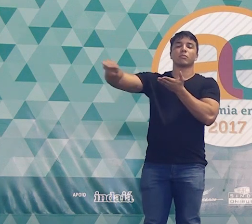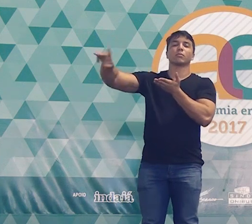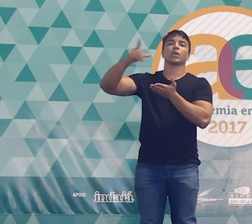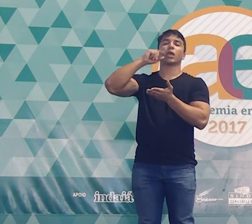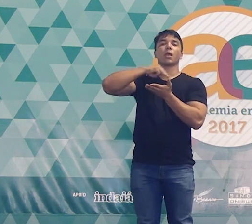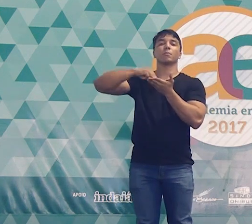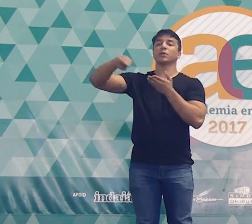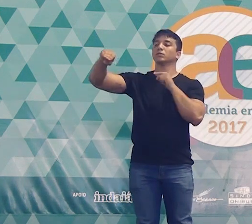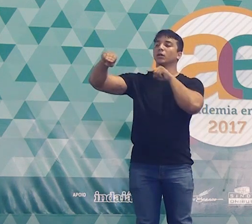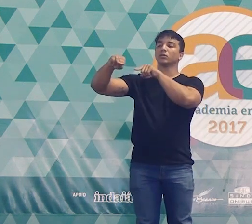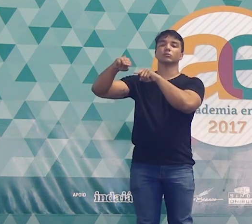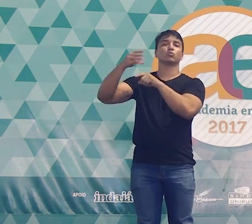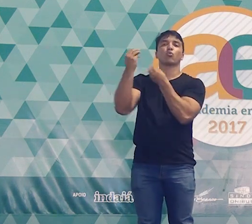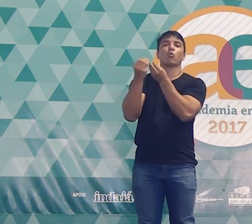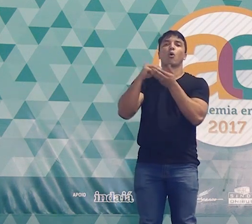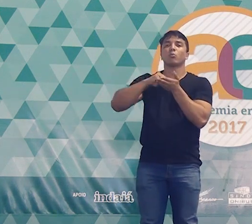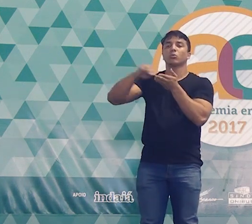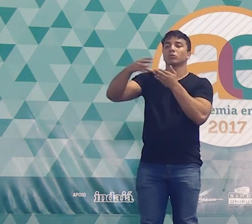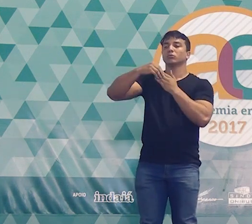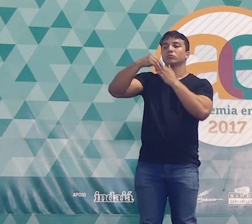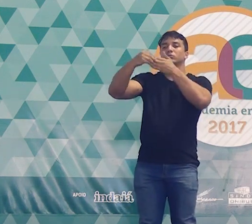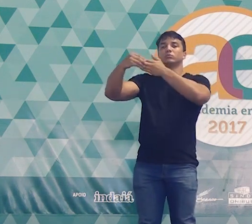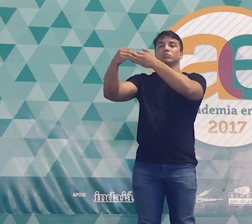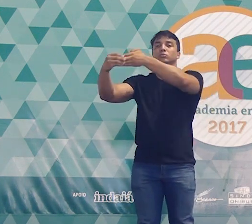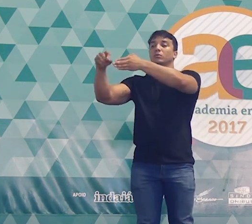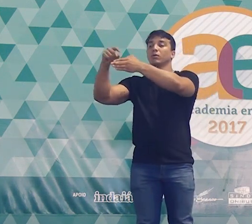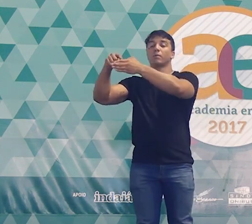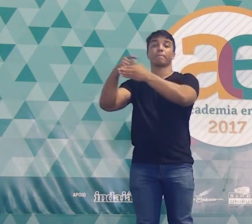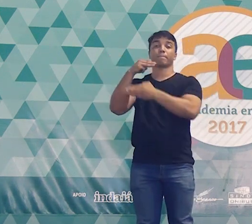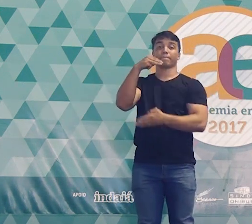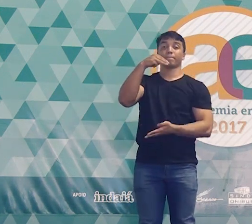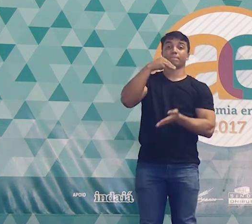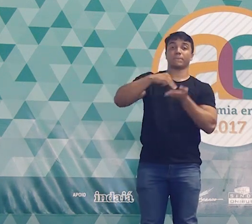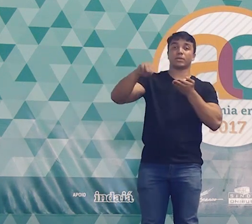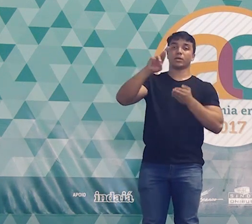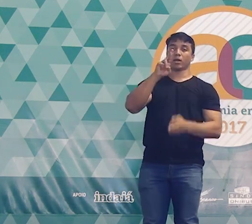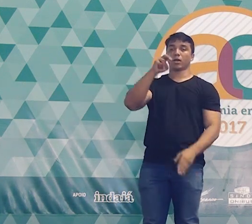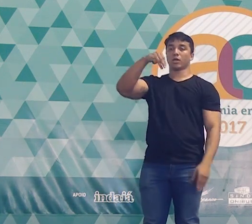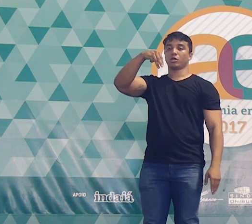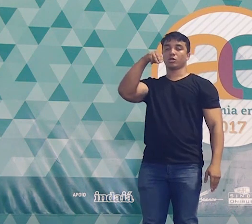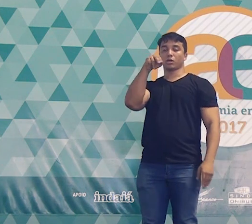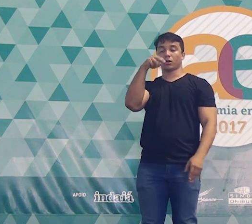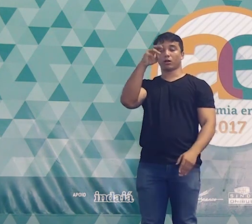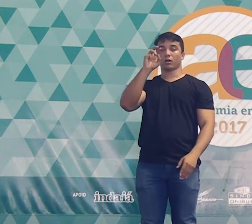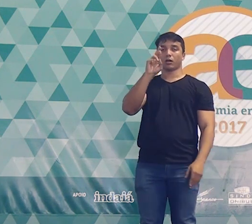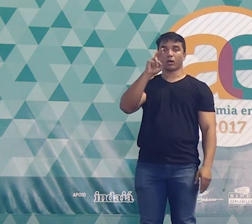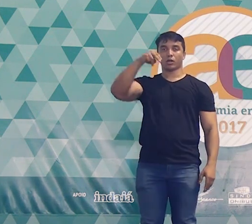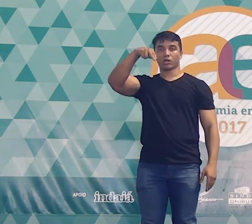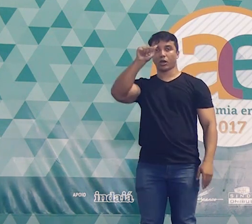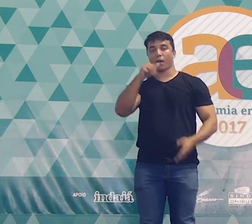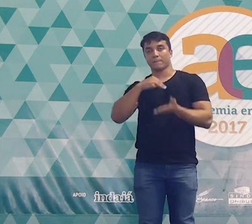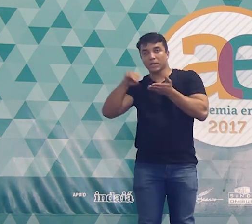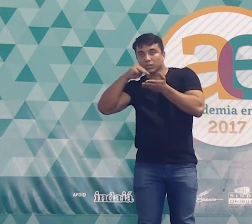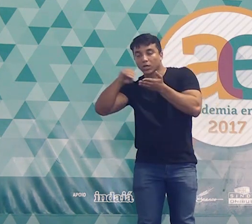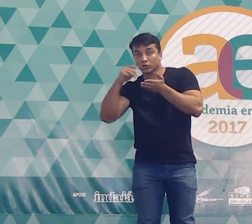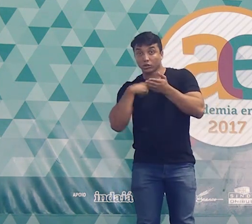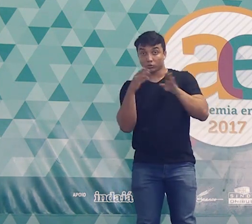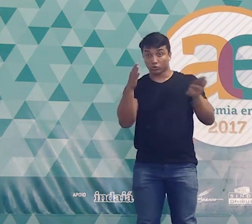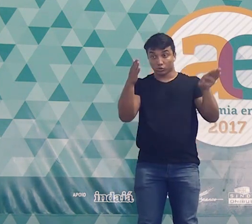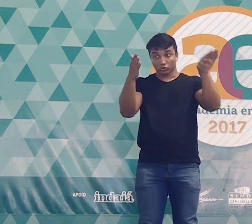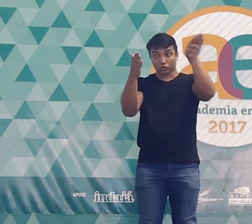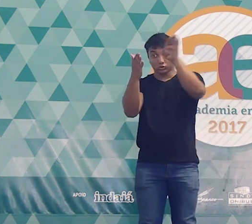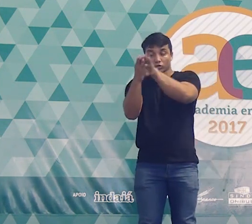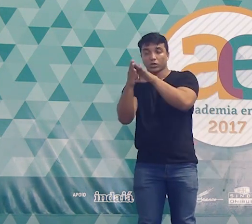para a célula, né? Manda para o citoplasma? O RNA mensageiro, tá? O RNA mensageiro, ao chegar